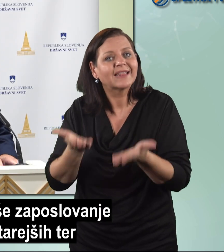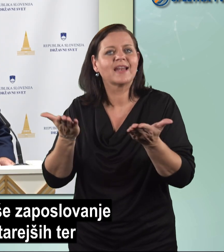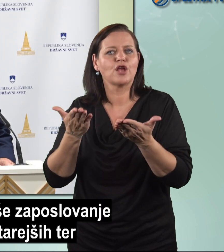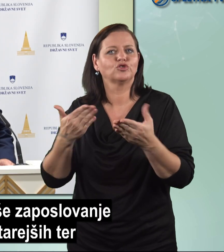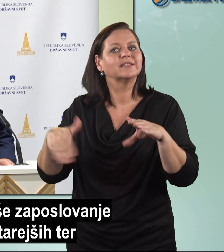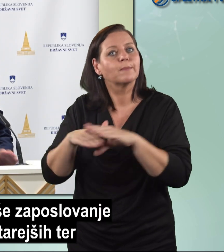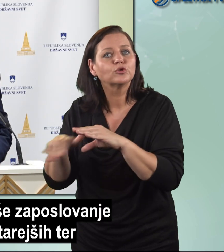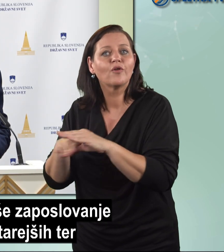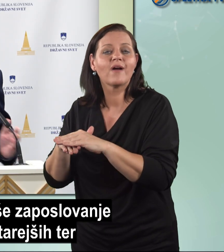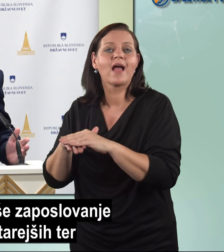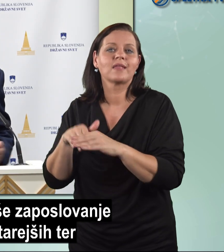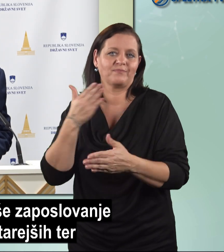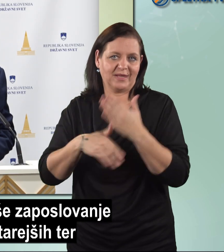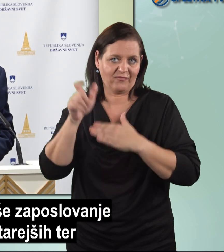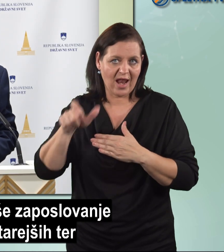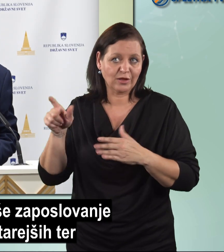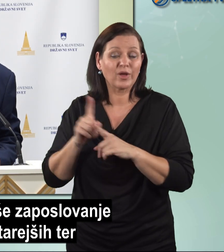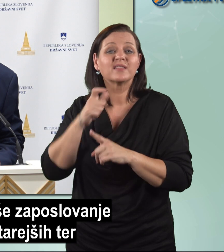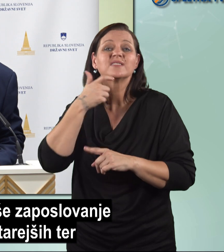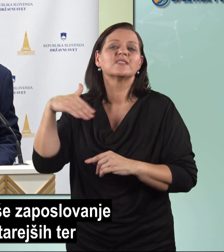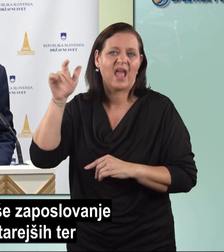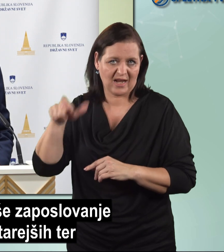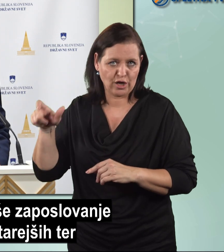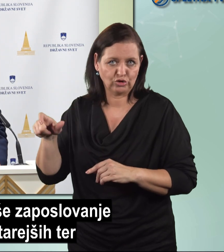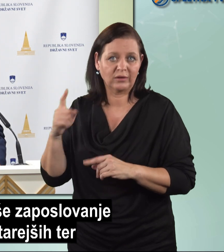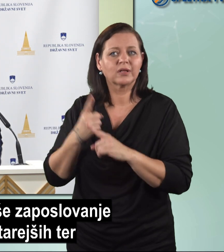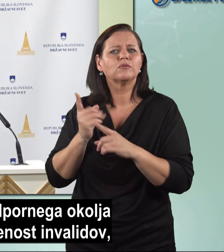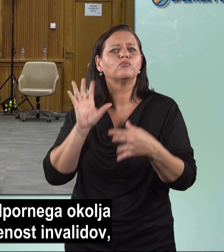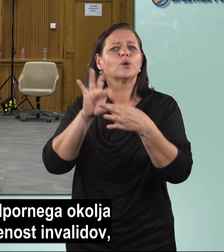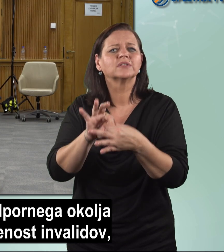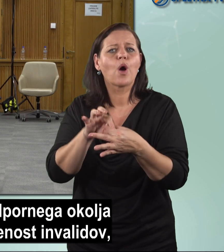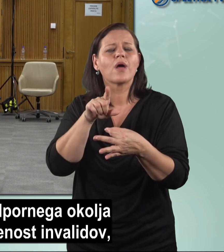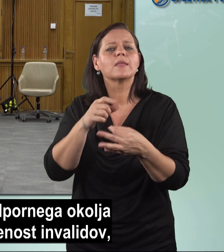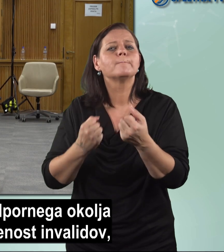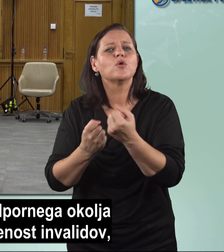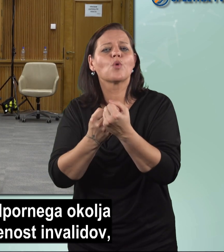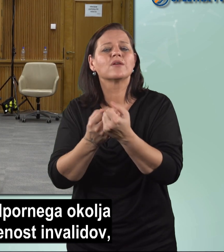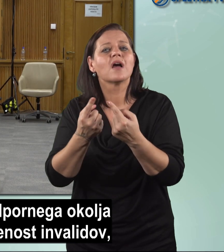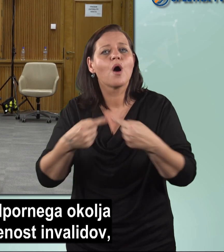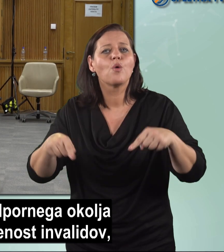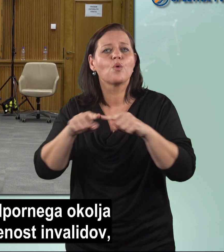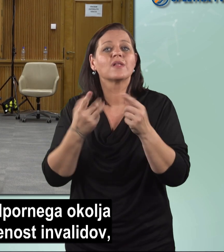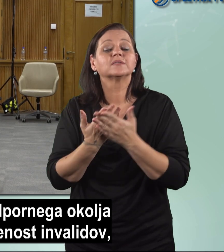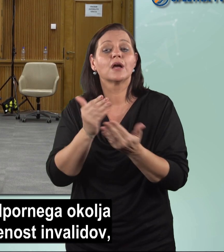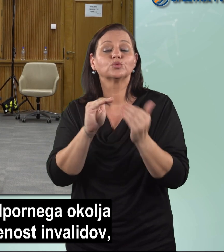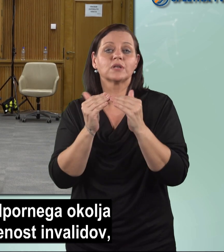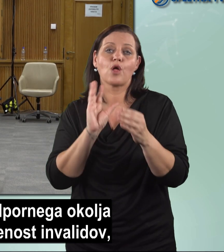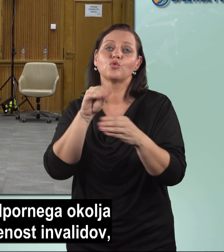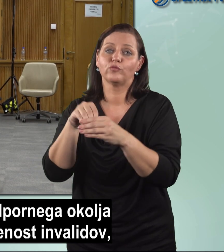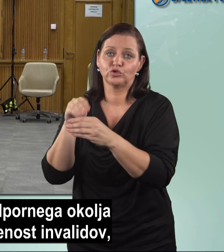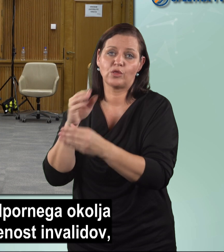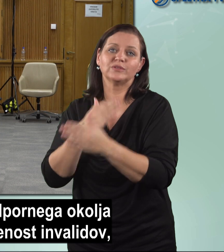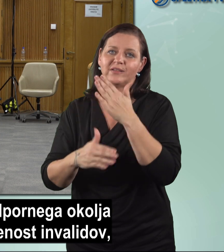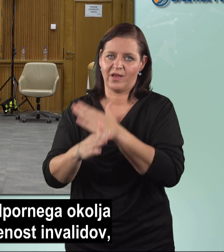zaposlovanje invalidov in starejših, ter vzpostavljanje podpornega okolja za socialno vključenost invalidov, kar po